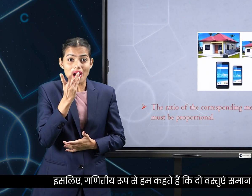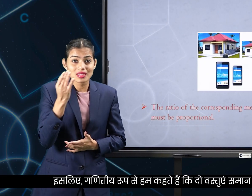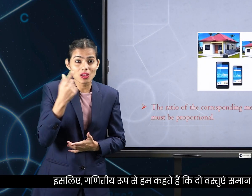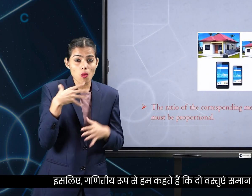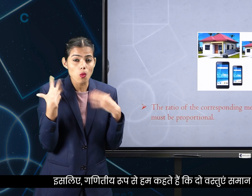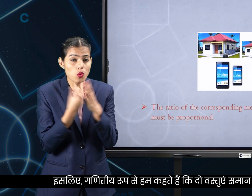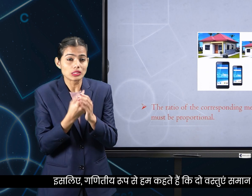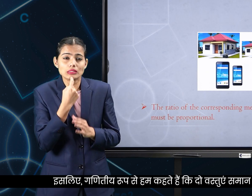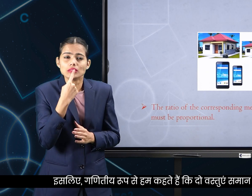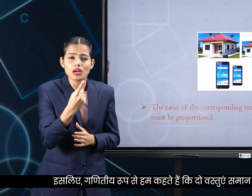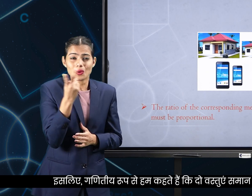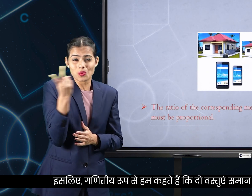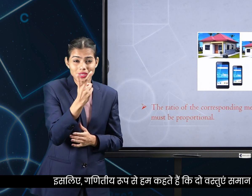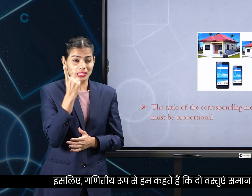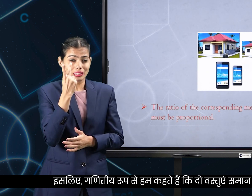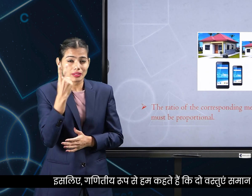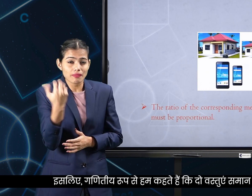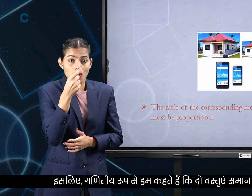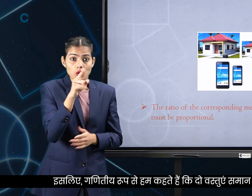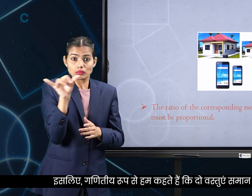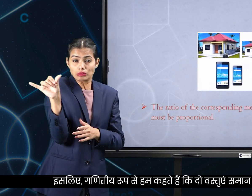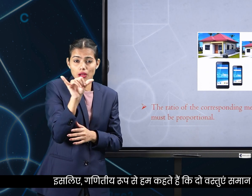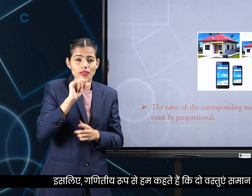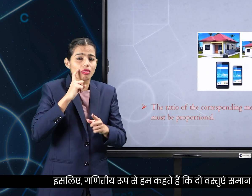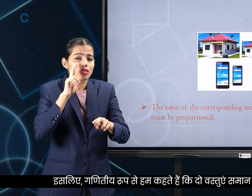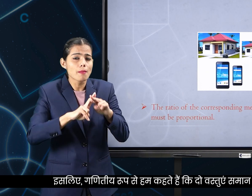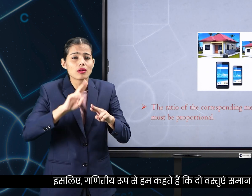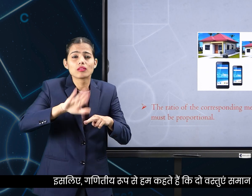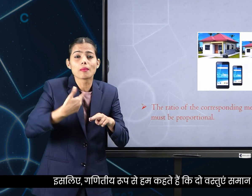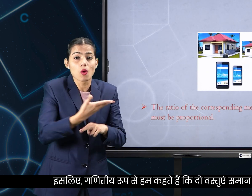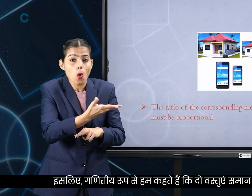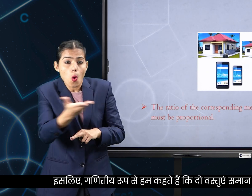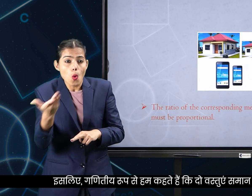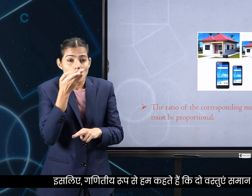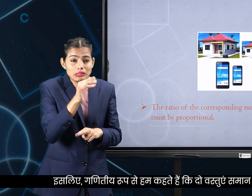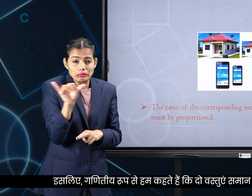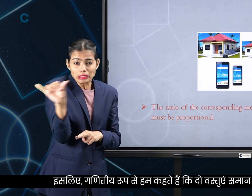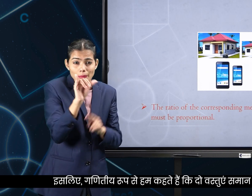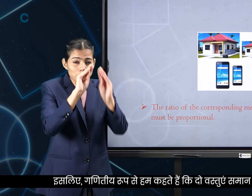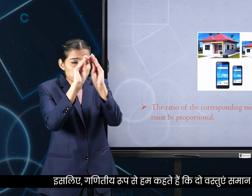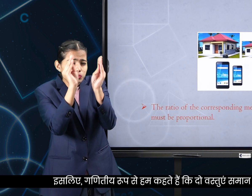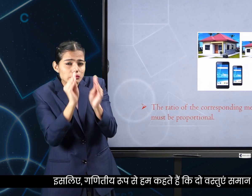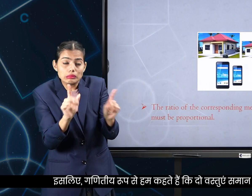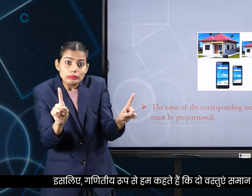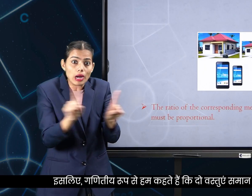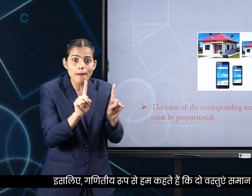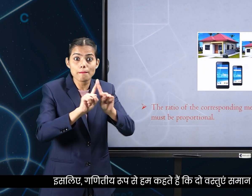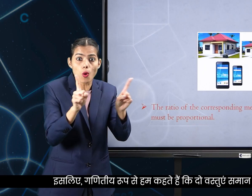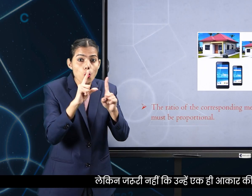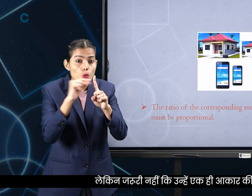इसलिए गणितीय रूप से हम कहते हैं कि दो वस्तुओं समान है यदि वे एक ही आकार के हैं,